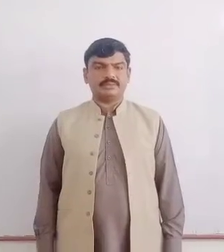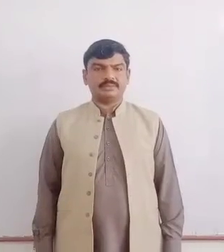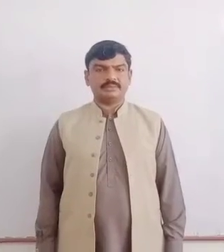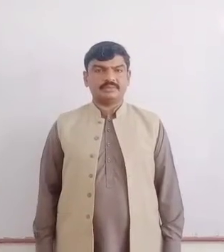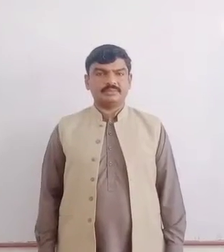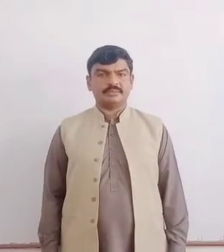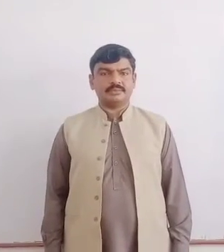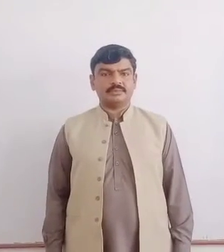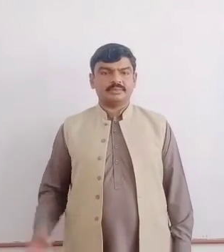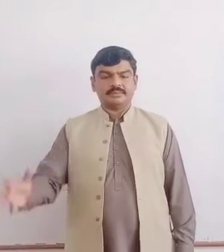मालिक,